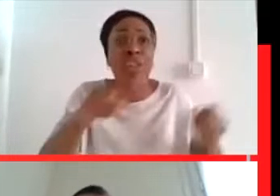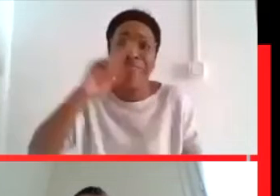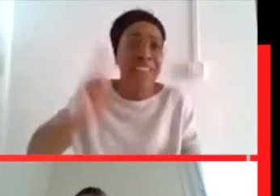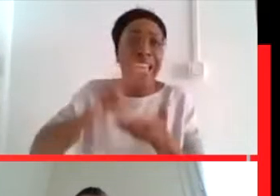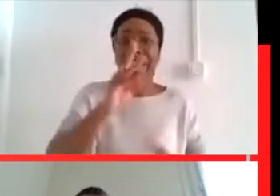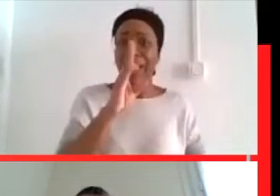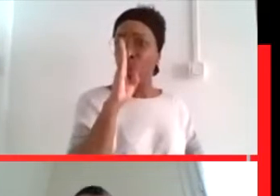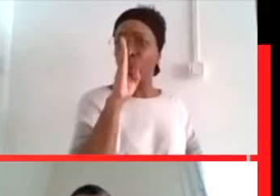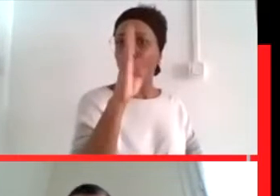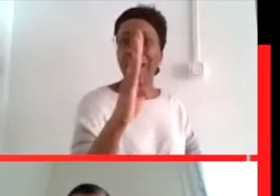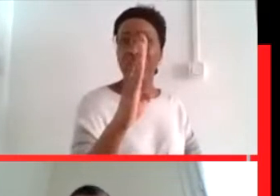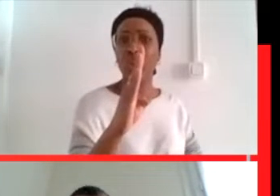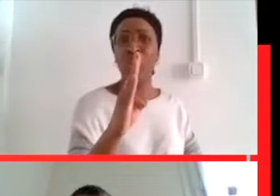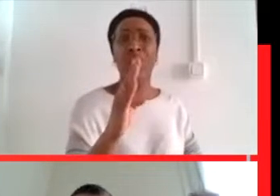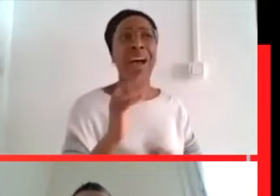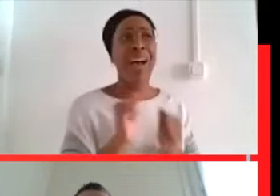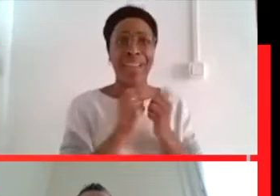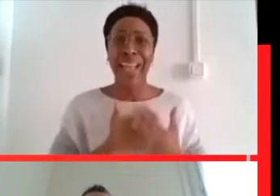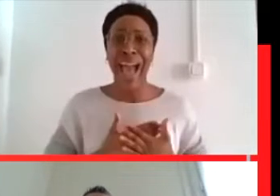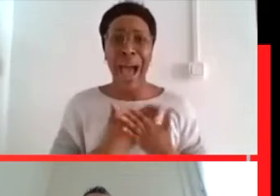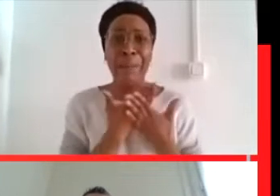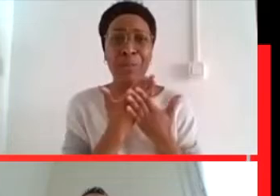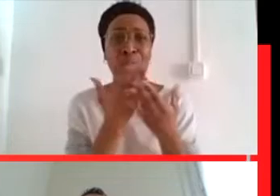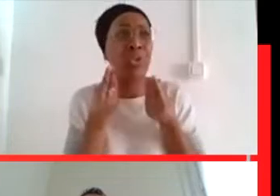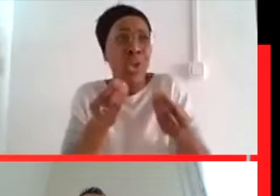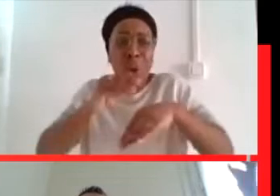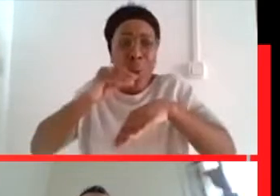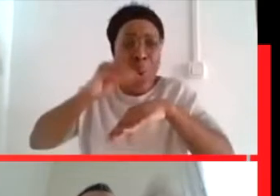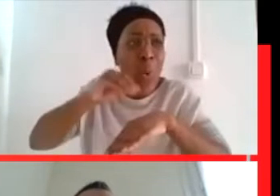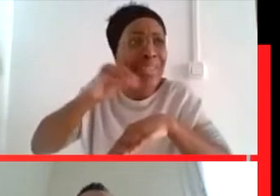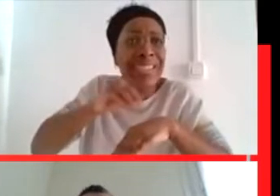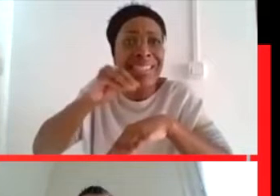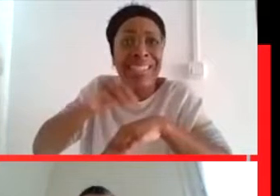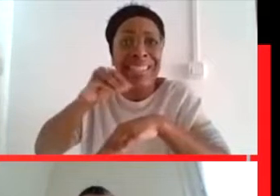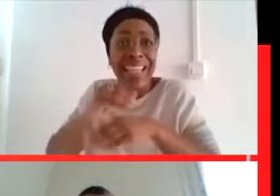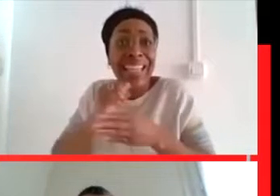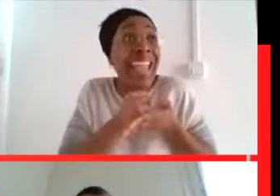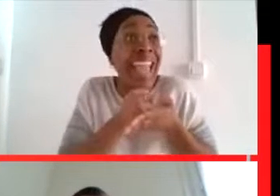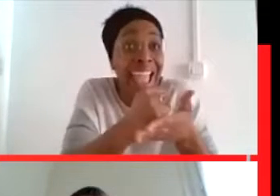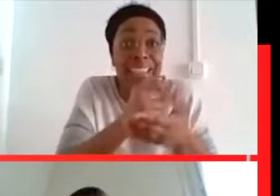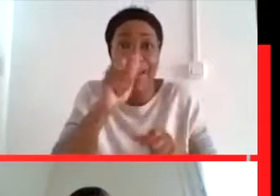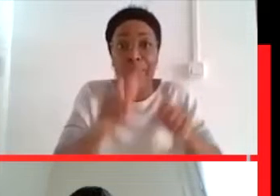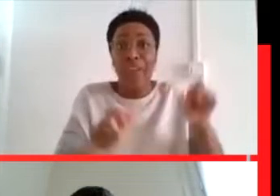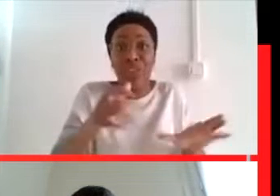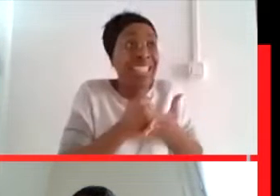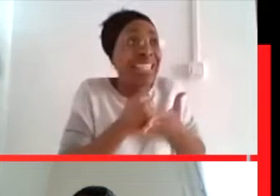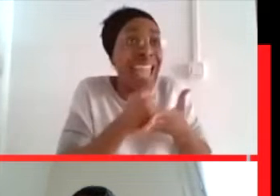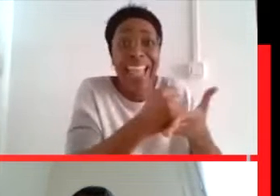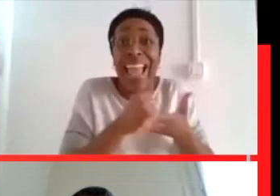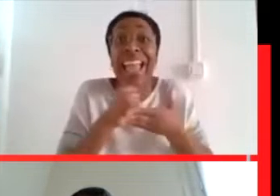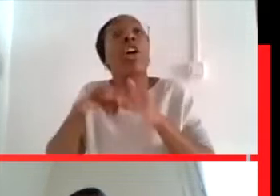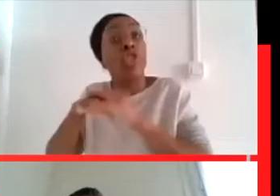droiture et avec amour, avoir des conseils qui vont pouvoir aider ton prochain, que ça soit dans